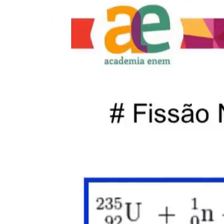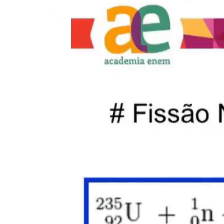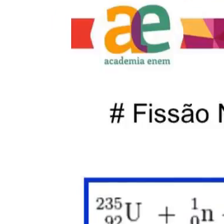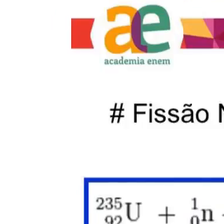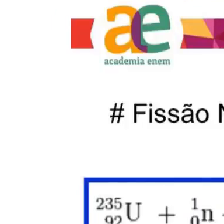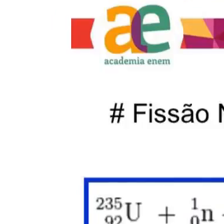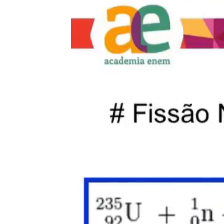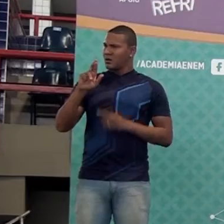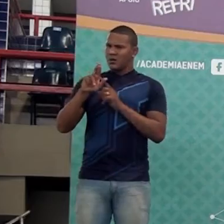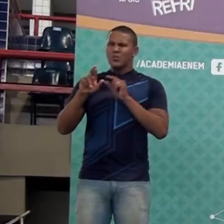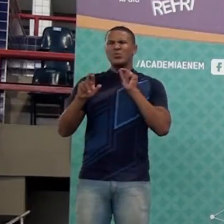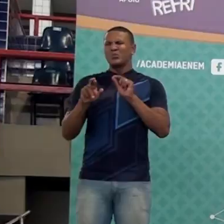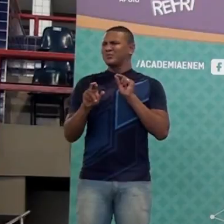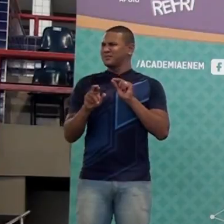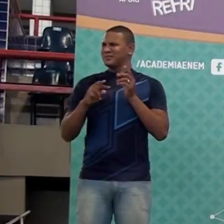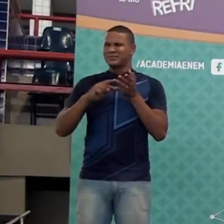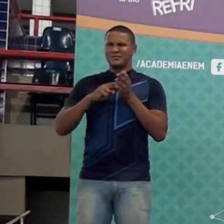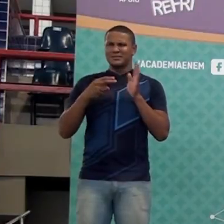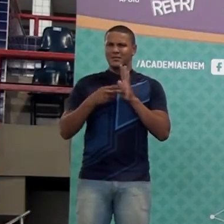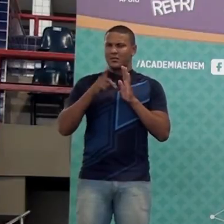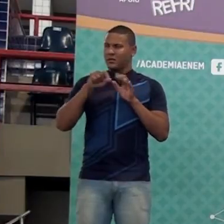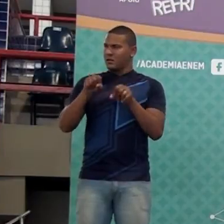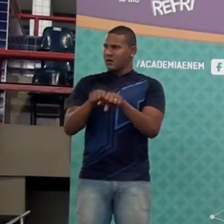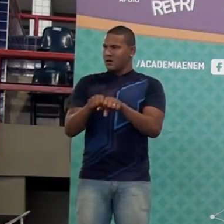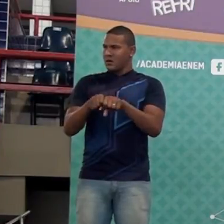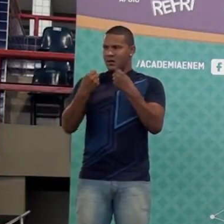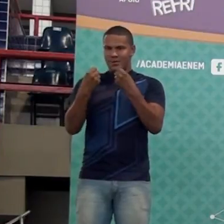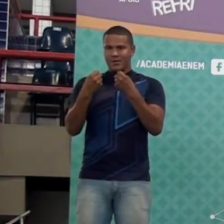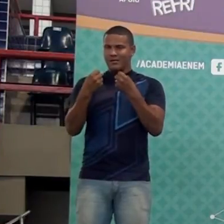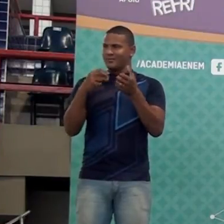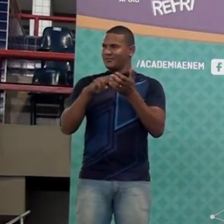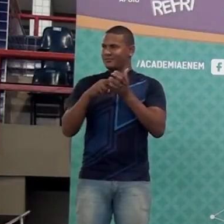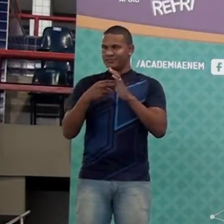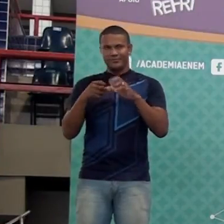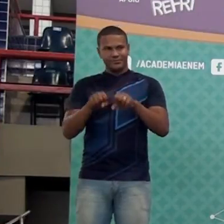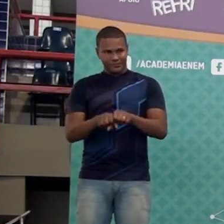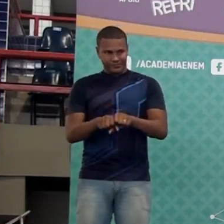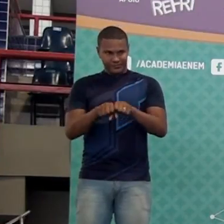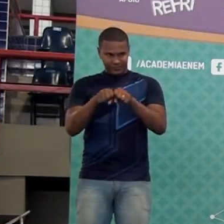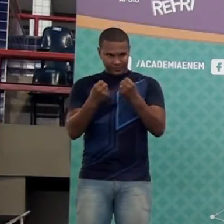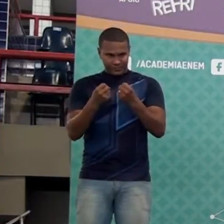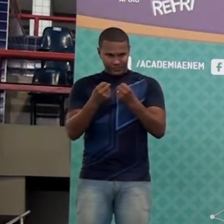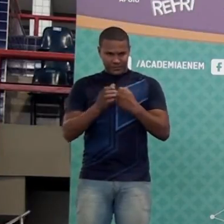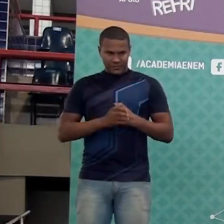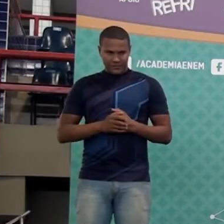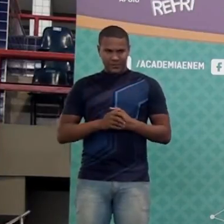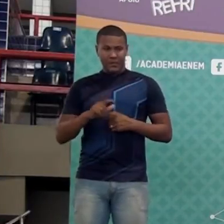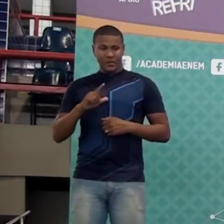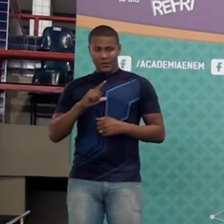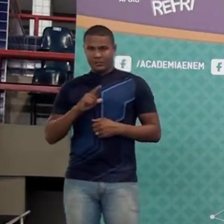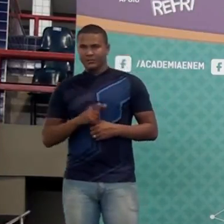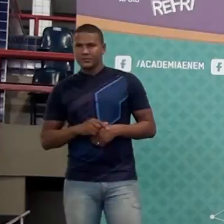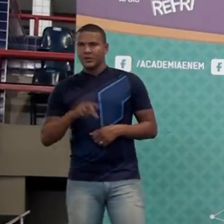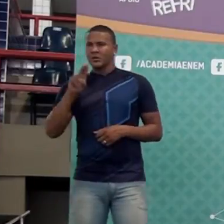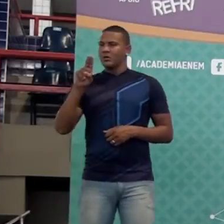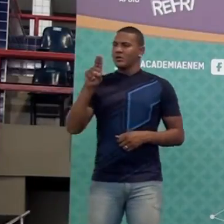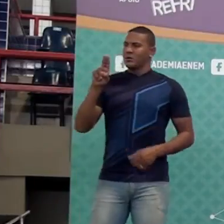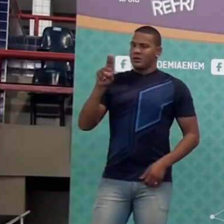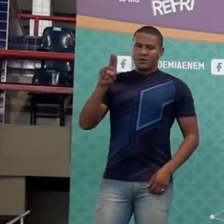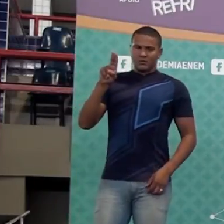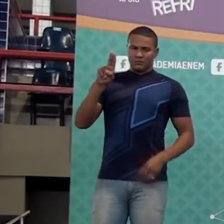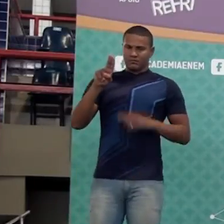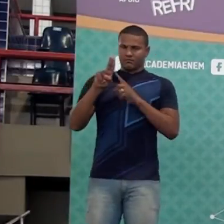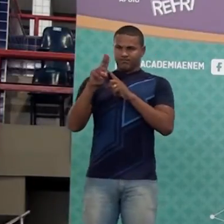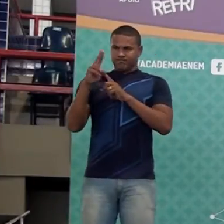Fissurar significa quebrar. Então você pega o urânio 235, que é o isótopo